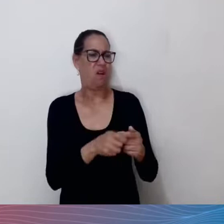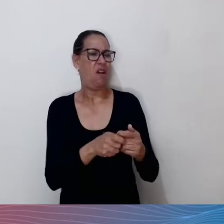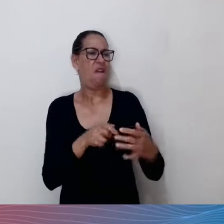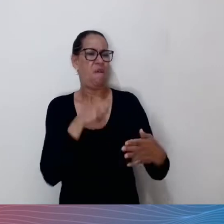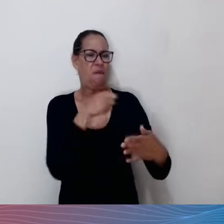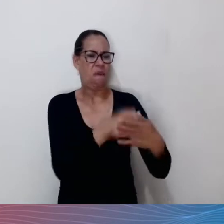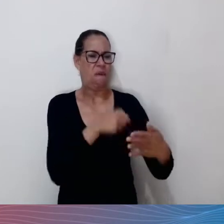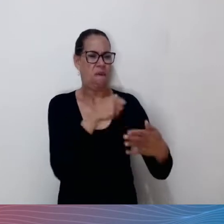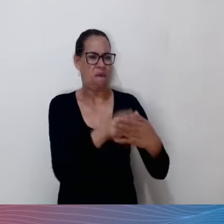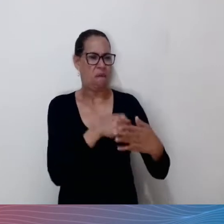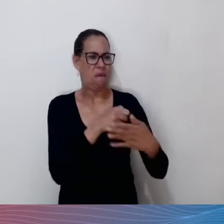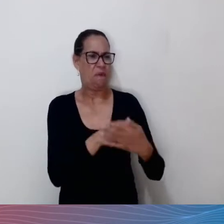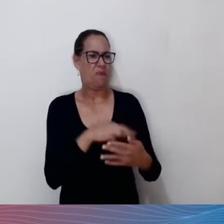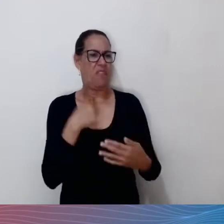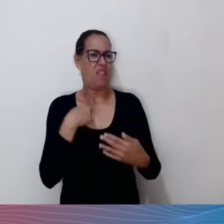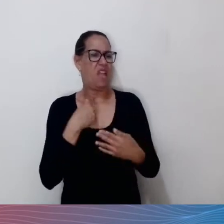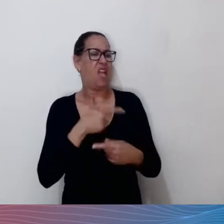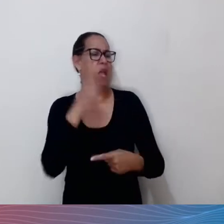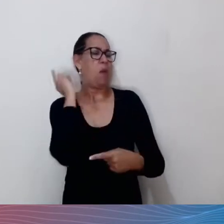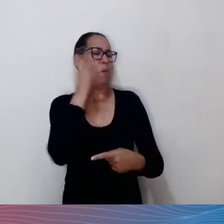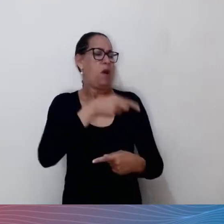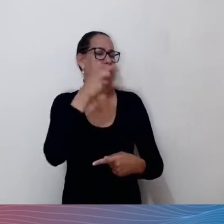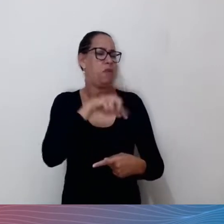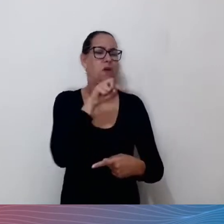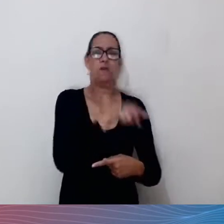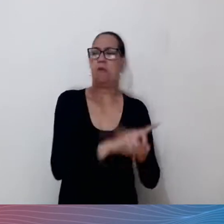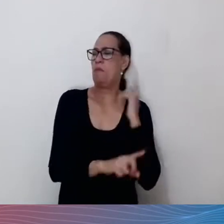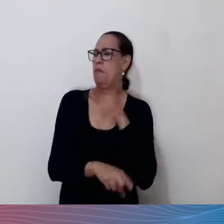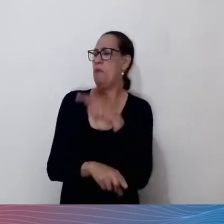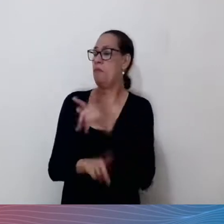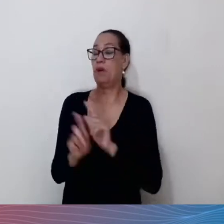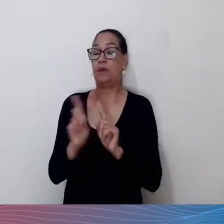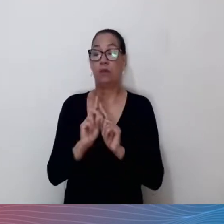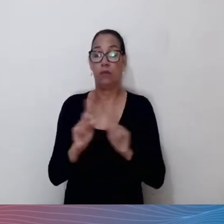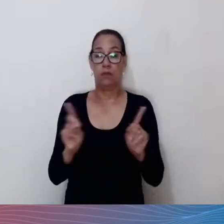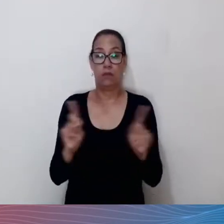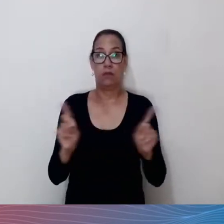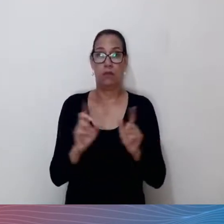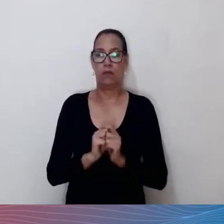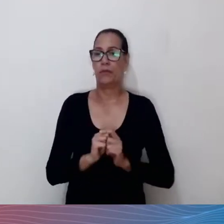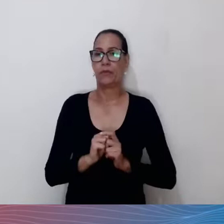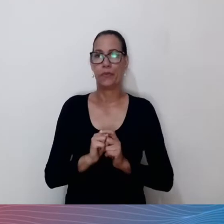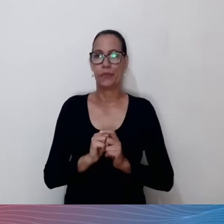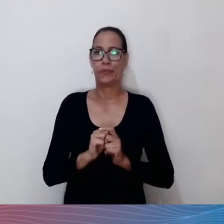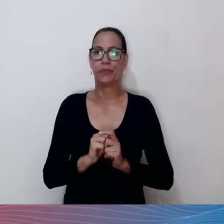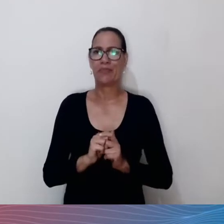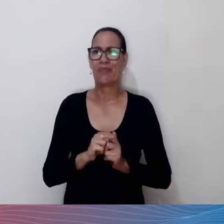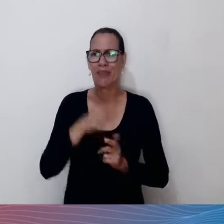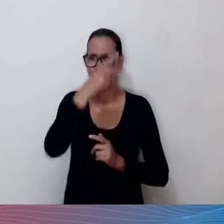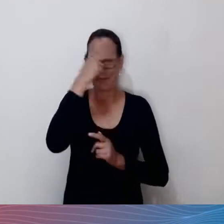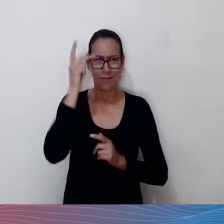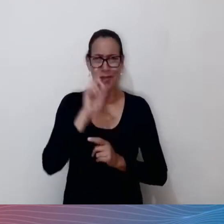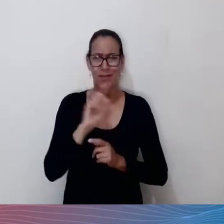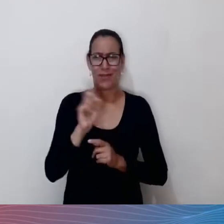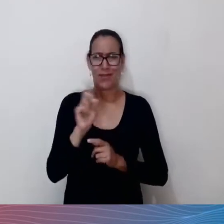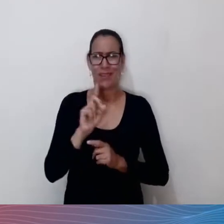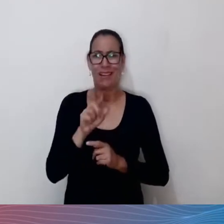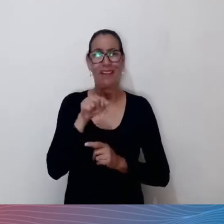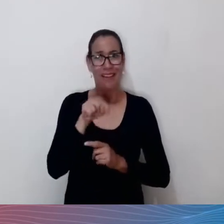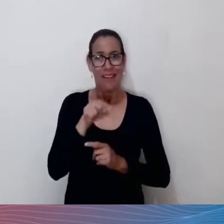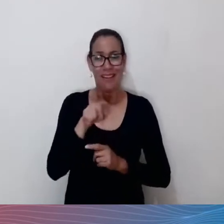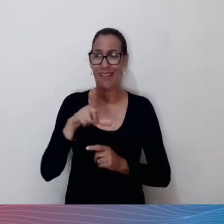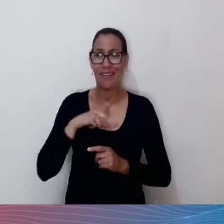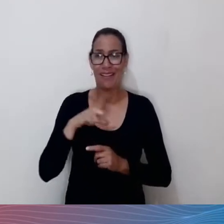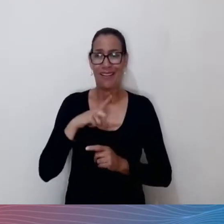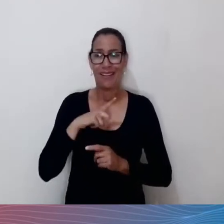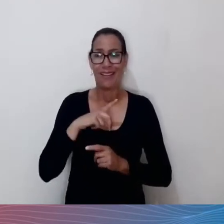senhor de ninguém. Não temos direito de dominar a vida de ninguém. Ele tem o seu Senhor. Jesus é